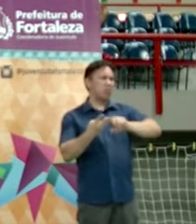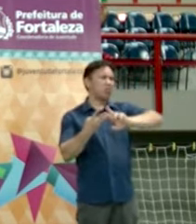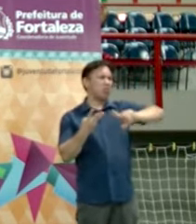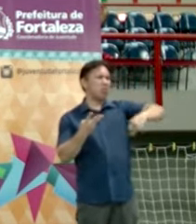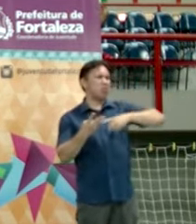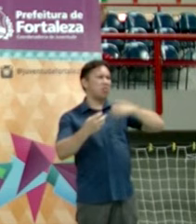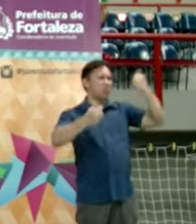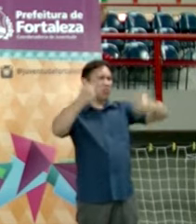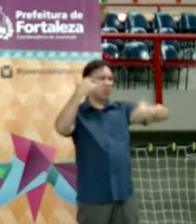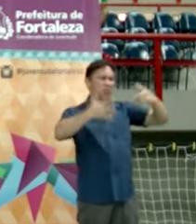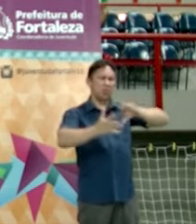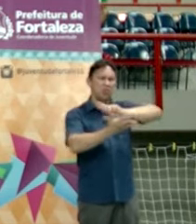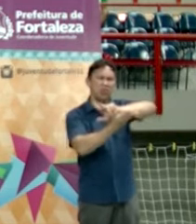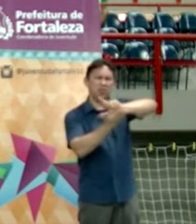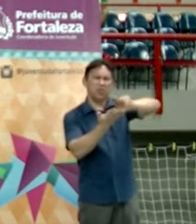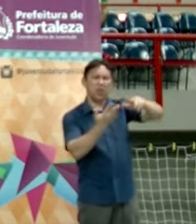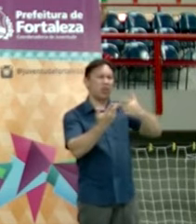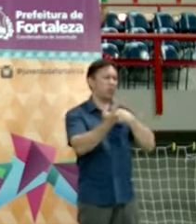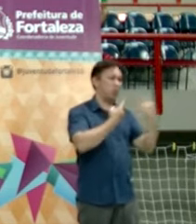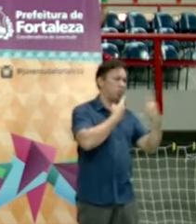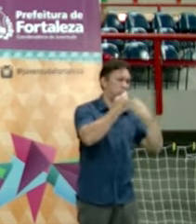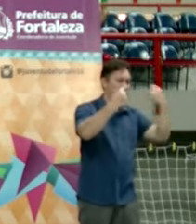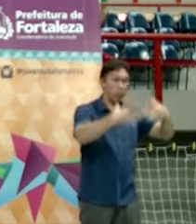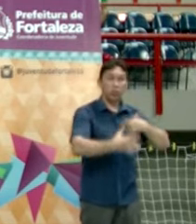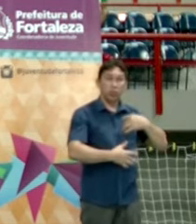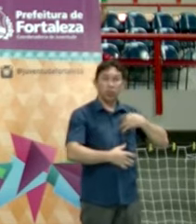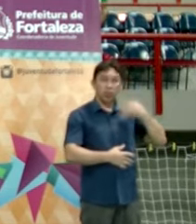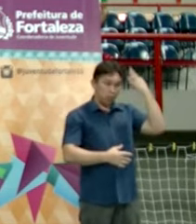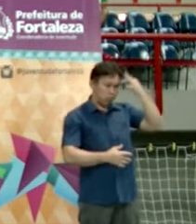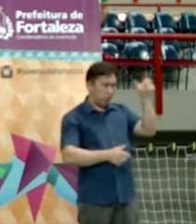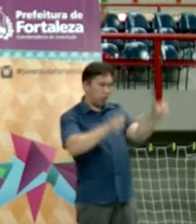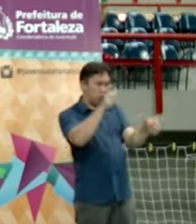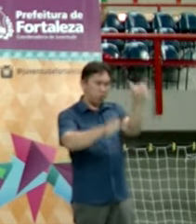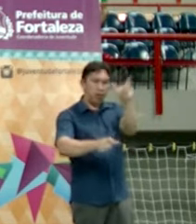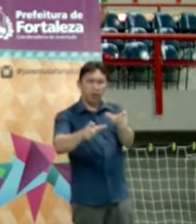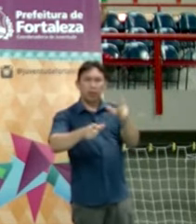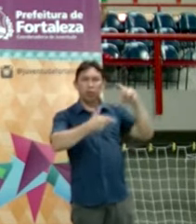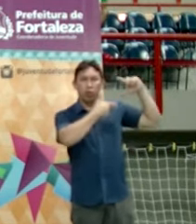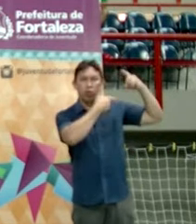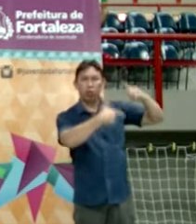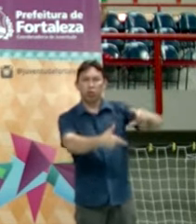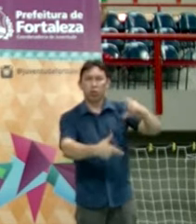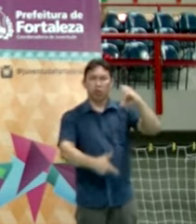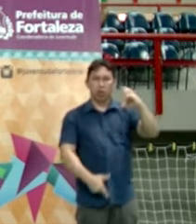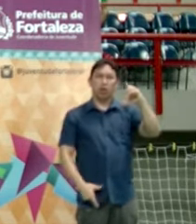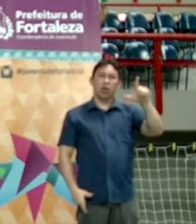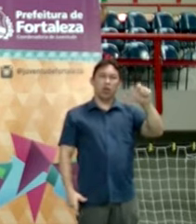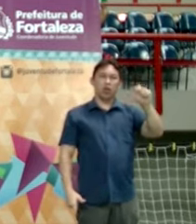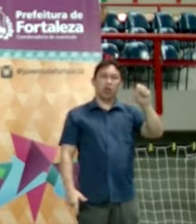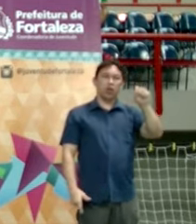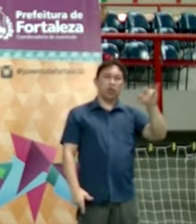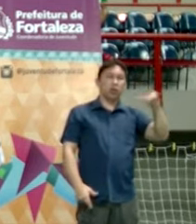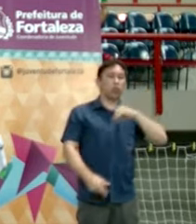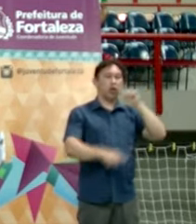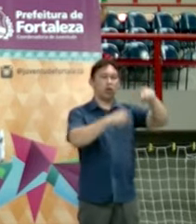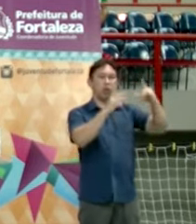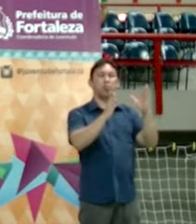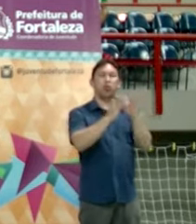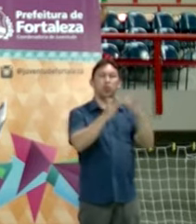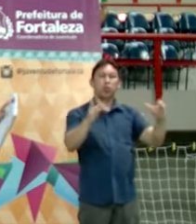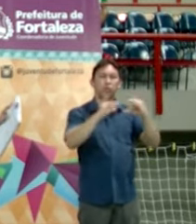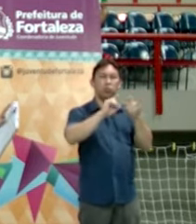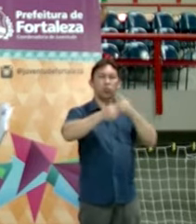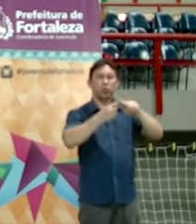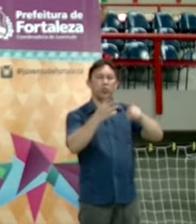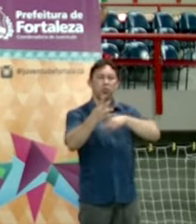fechar esse primeiro ciclo de conversa, que são os pensadores clássicos. Aí depois a gente vai falar da filosofia medieval, aí a